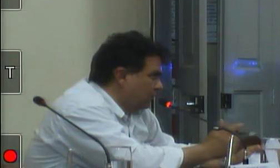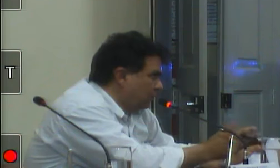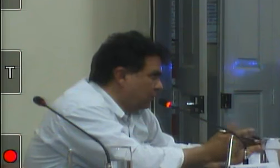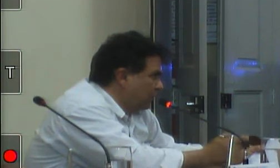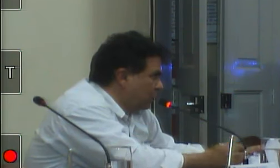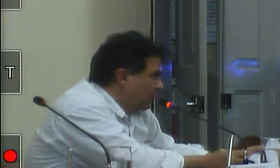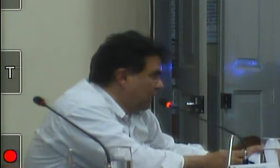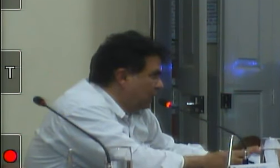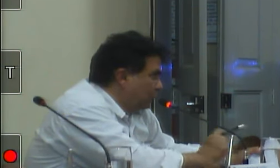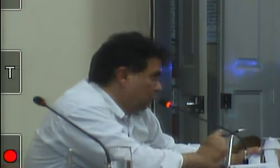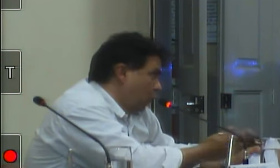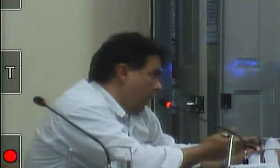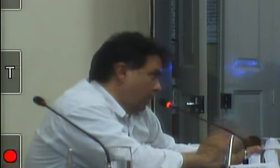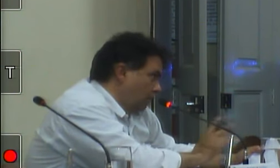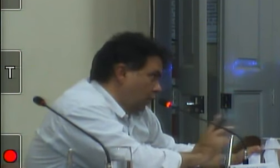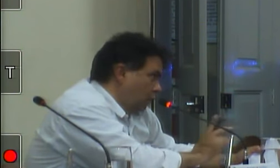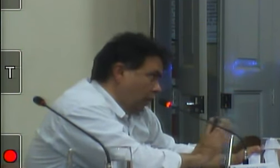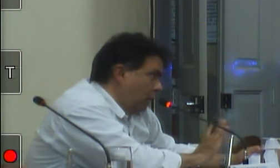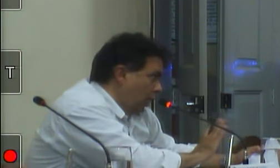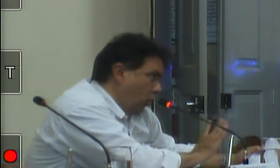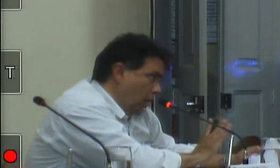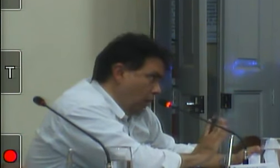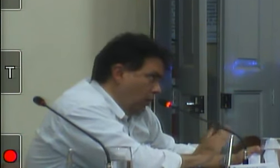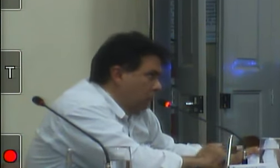tem sido o preço de mercado?